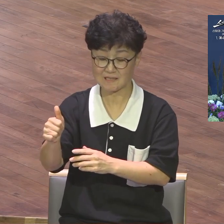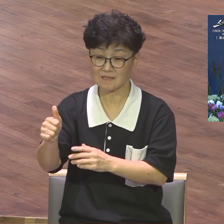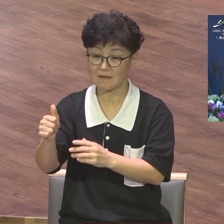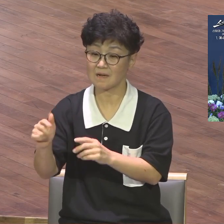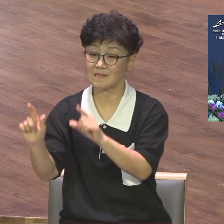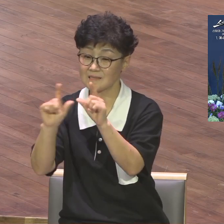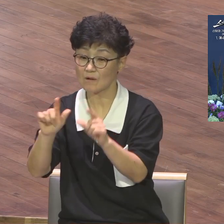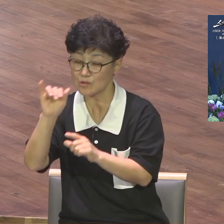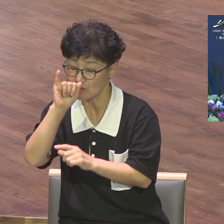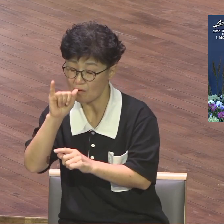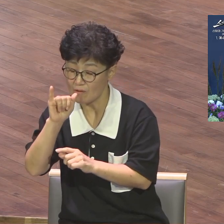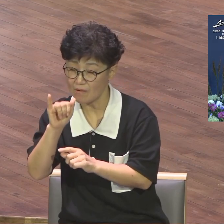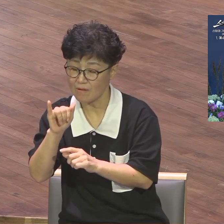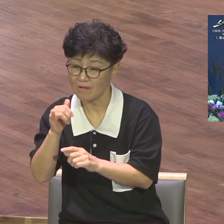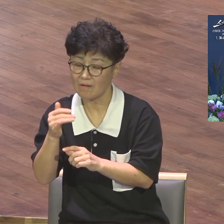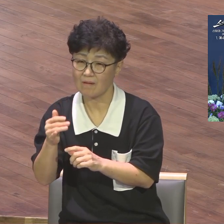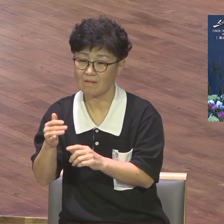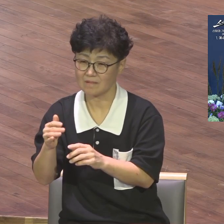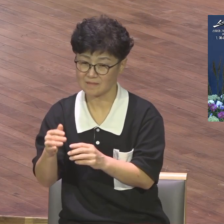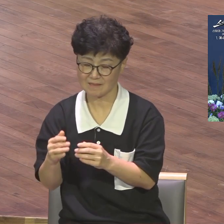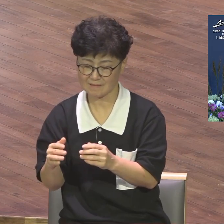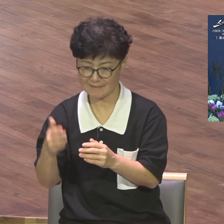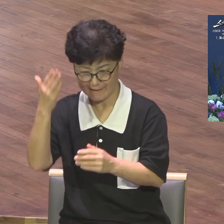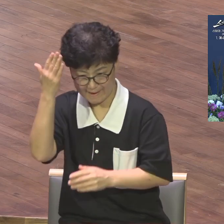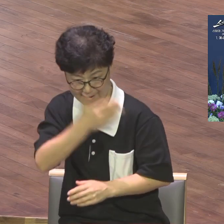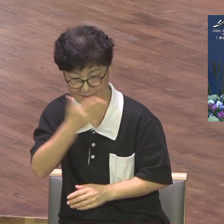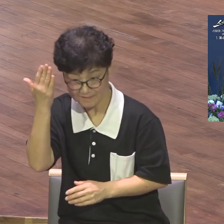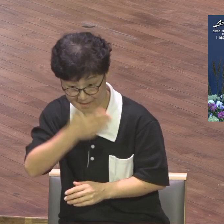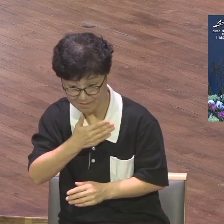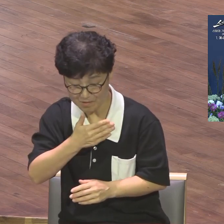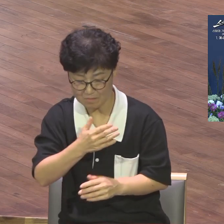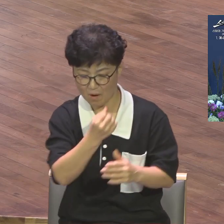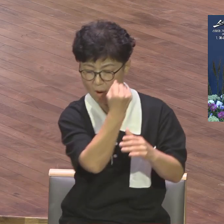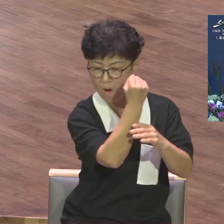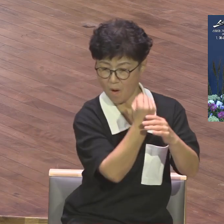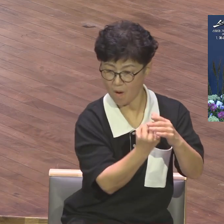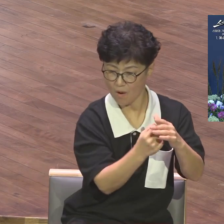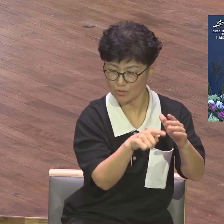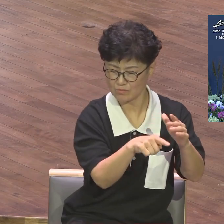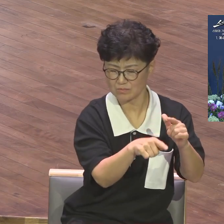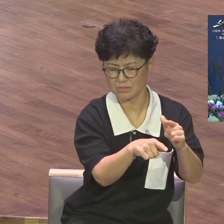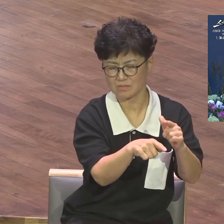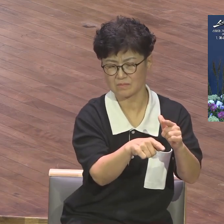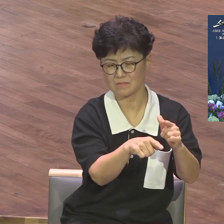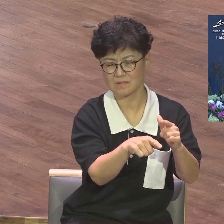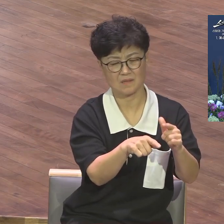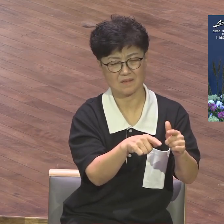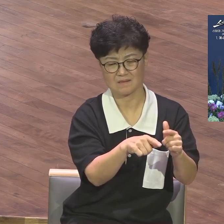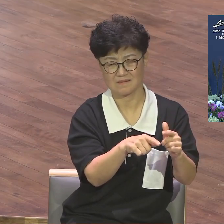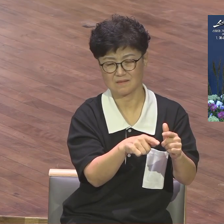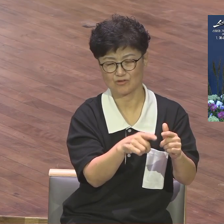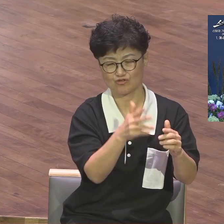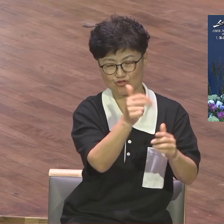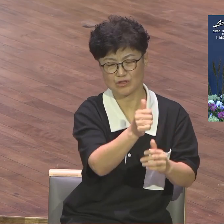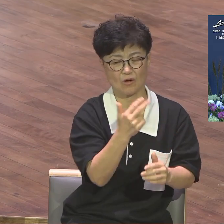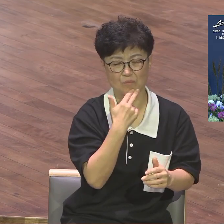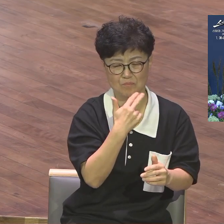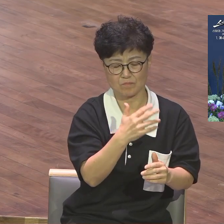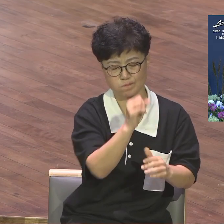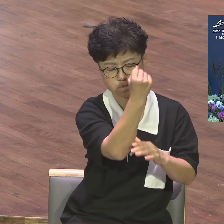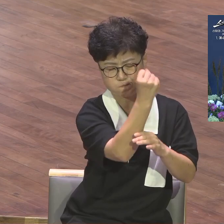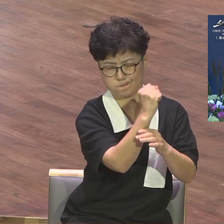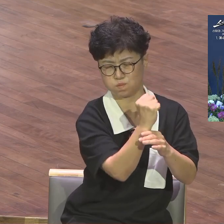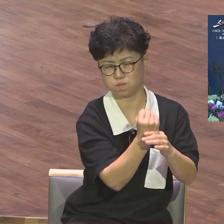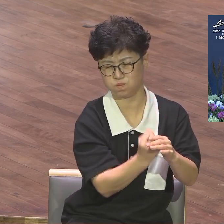집으로 출발해도 주인이 거하는 집과 주인이 없는 빈집은요. 이 노후되어지는 속도 자체가 달라집니다.